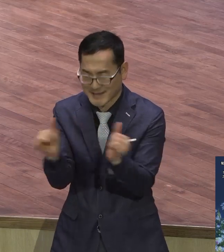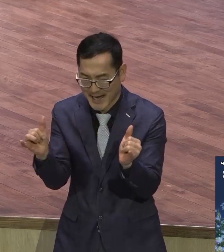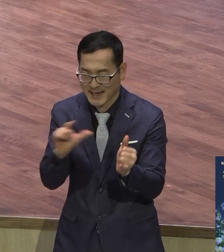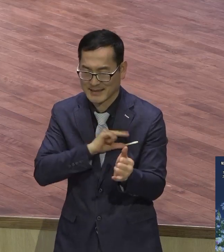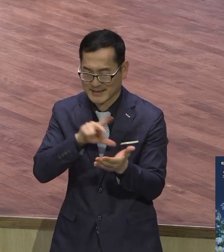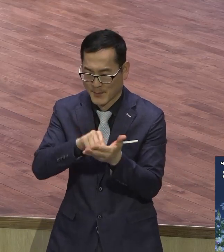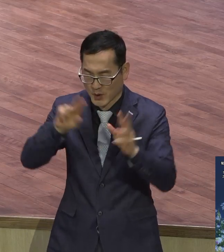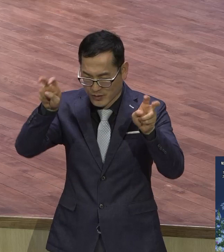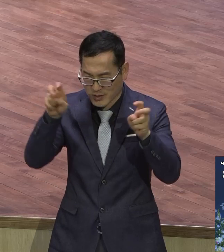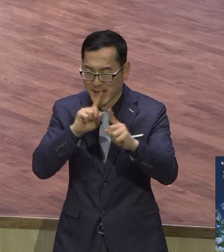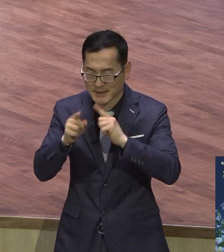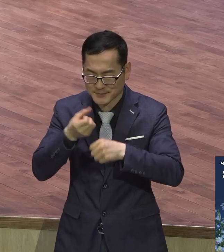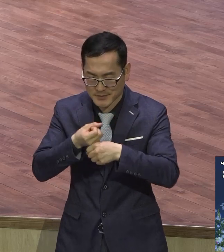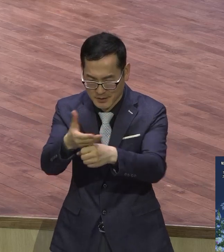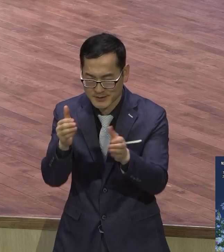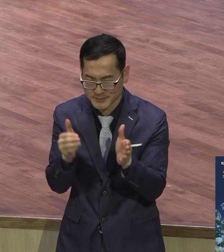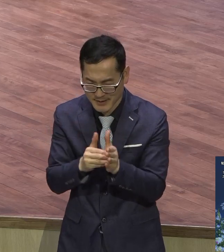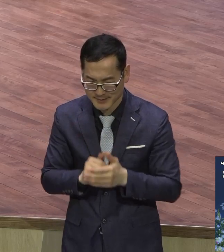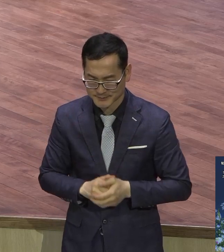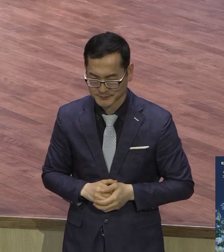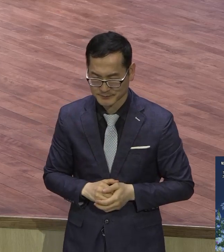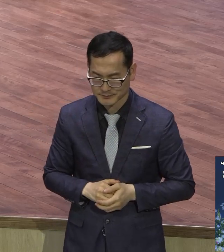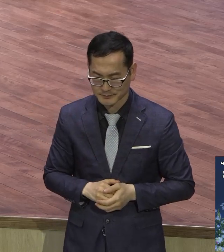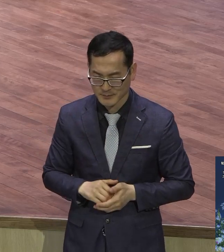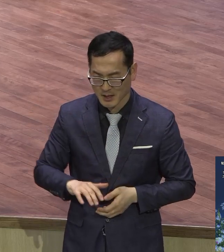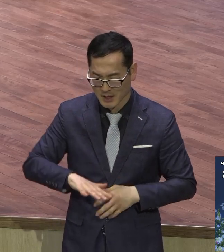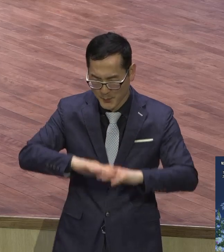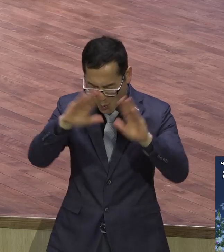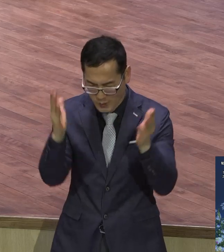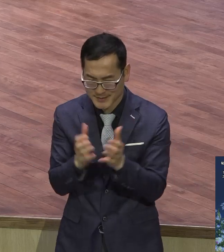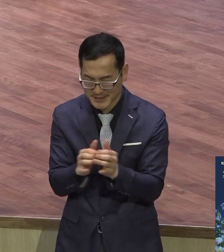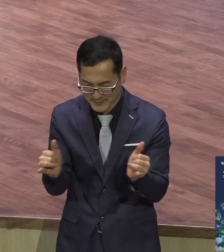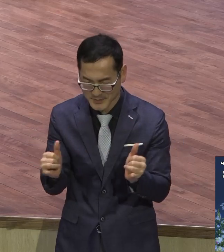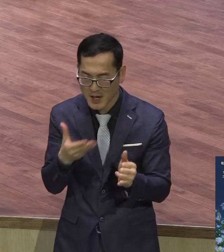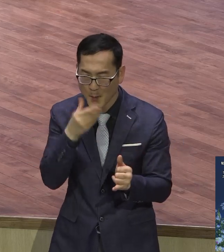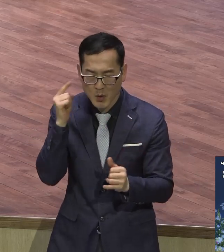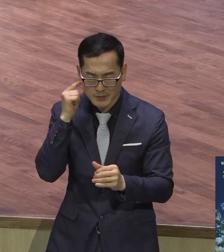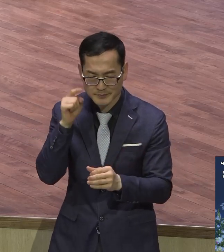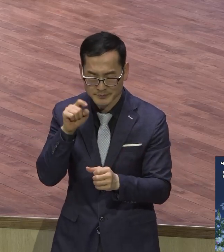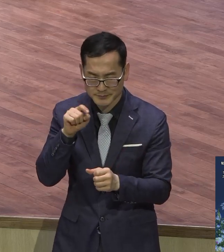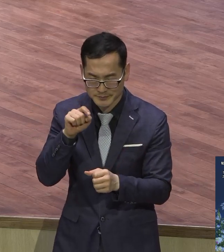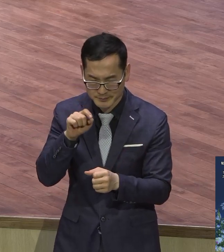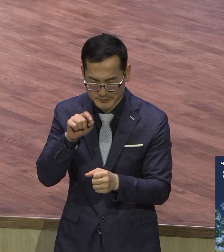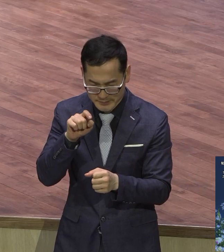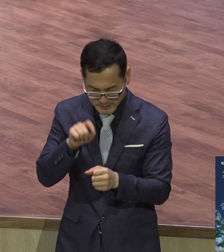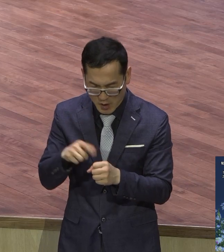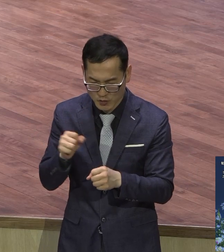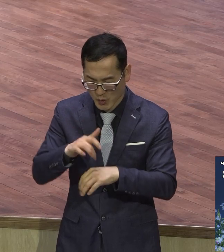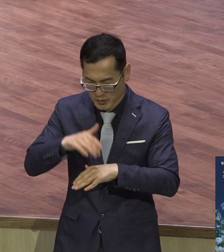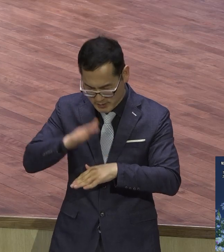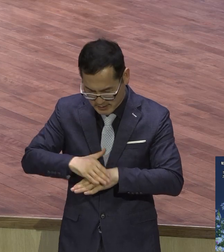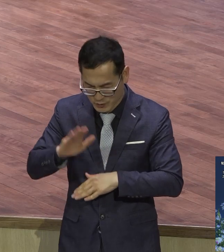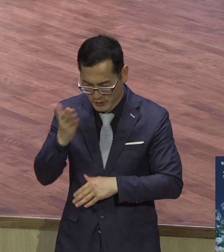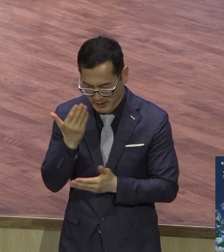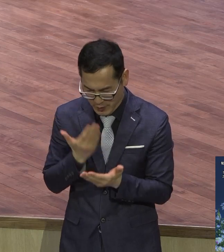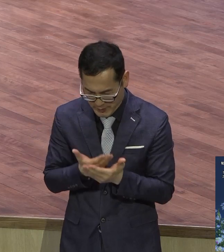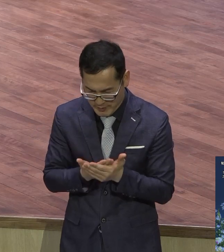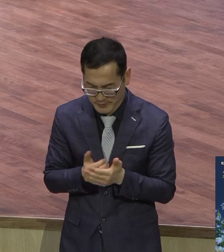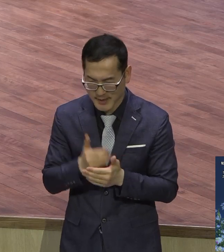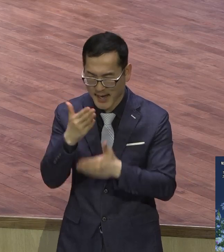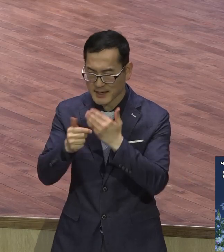성도들이 정말로 오늘부터 보금체질이 되게 도와주옵소서 하나님의 말씀을 예배